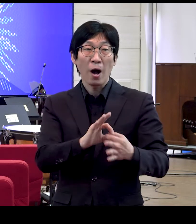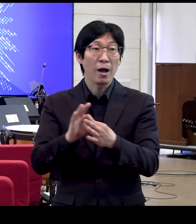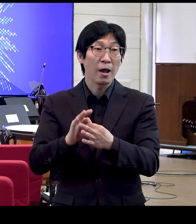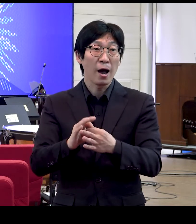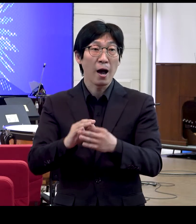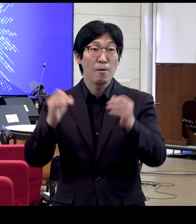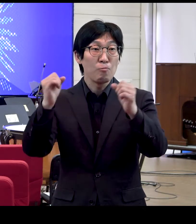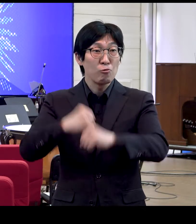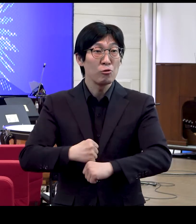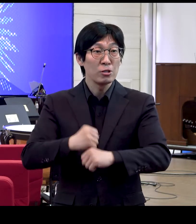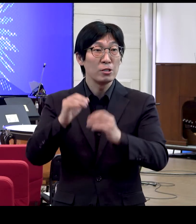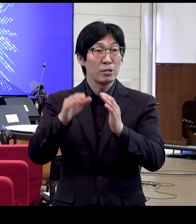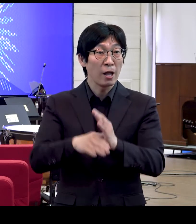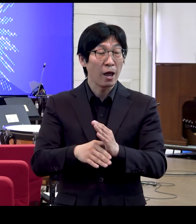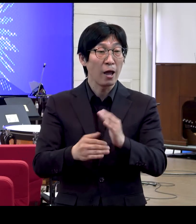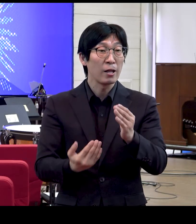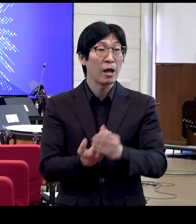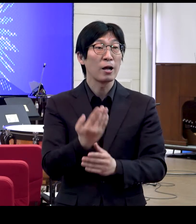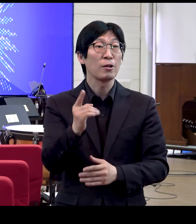관계가 망가지면요,